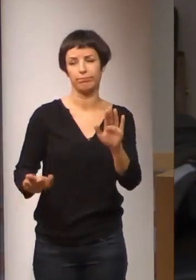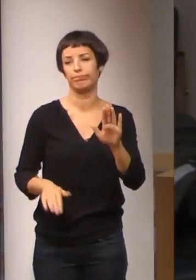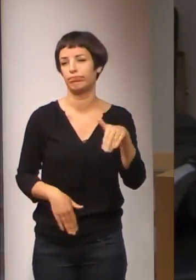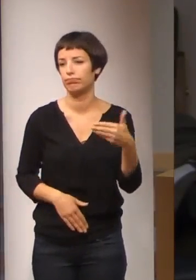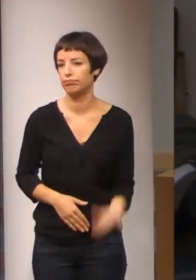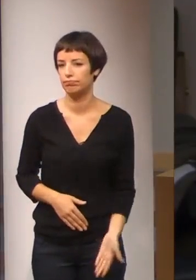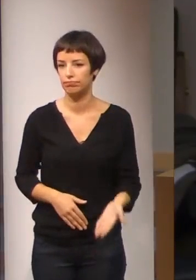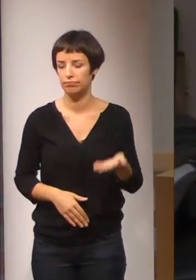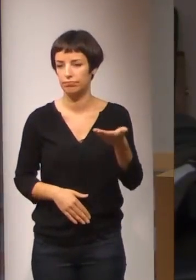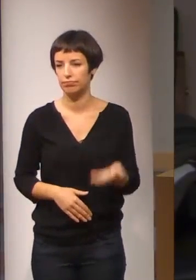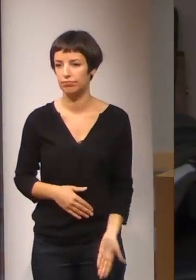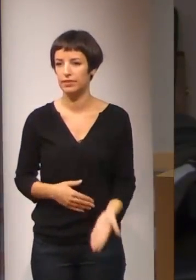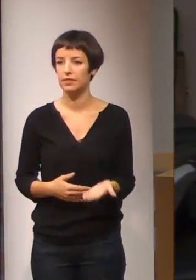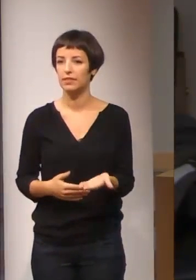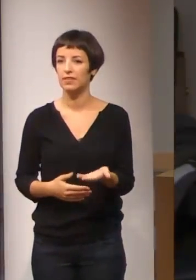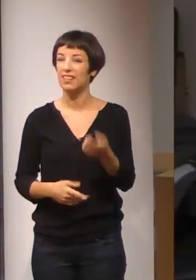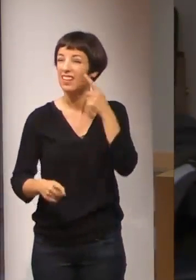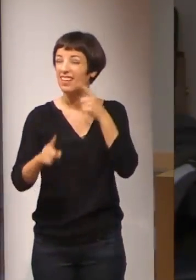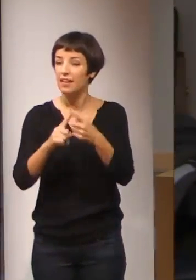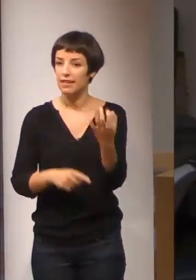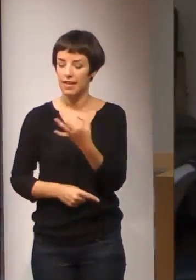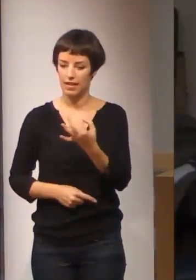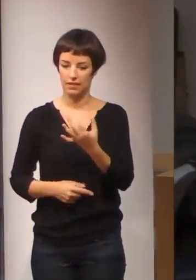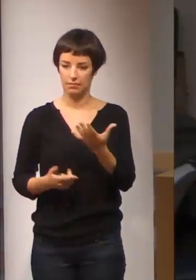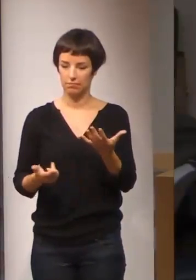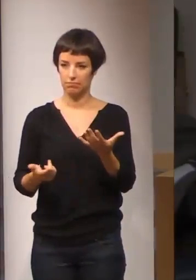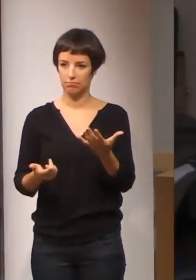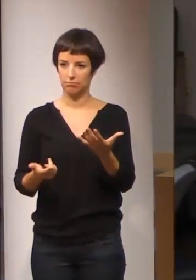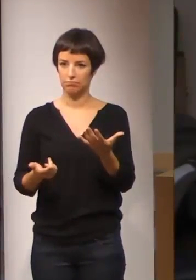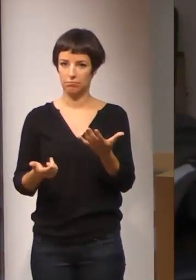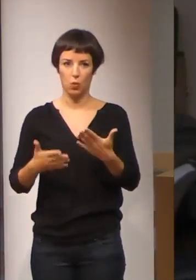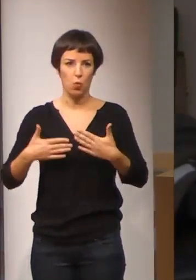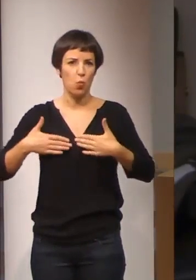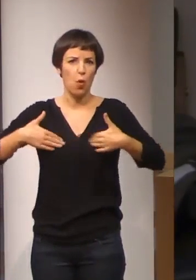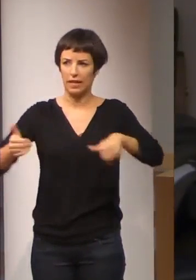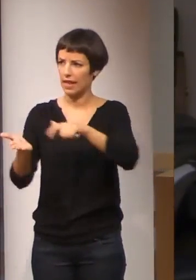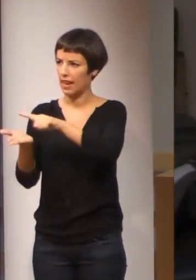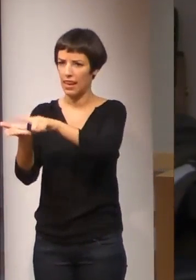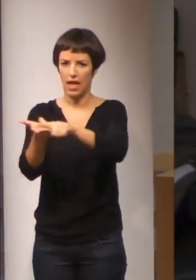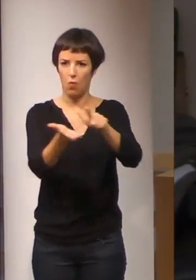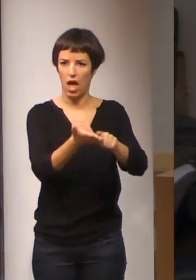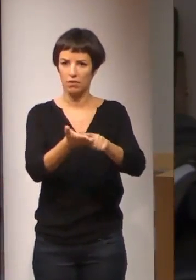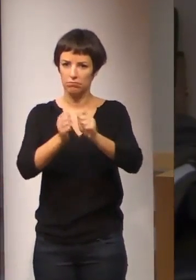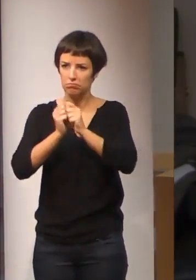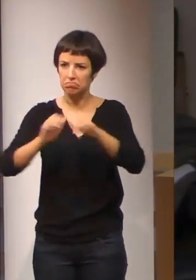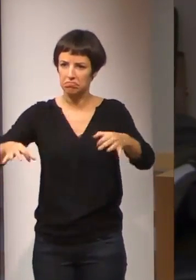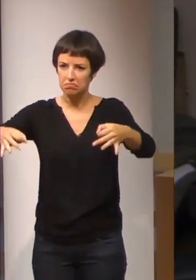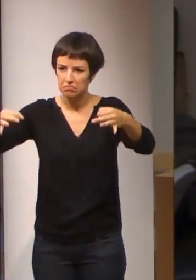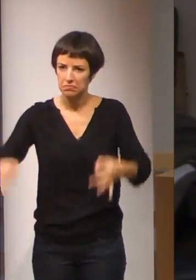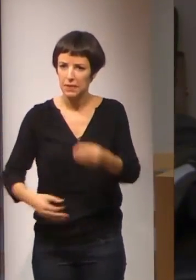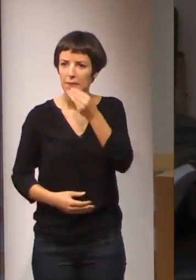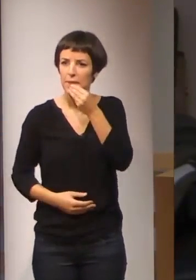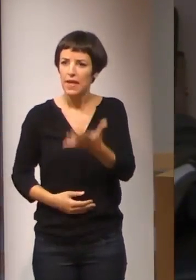fundamental para la adecuada normalización de cualquier lengua, para que se